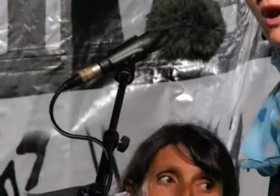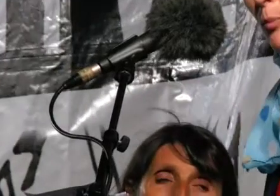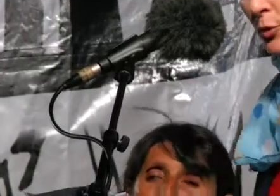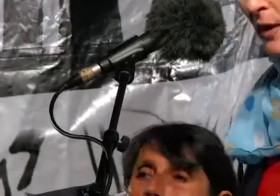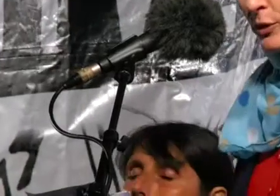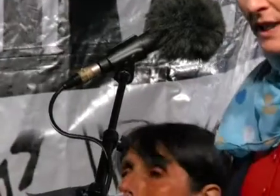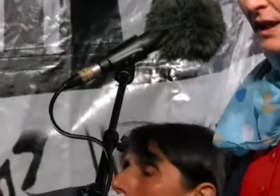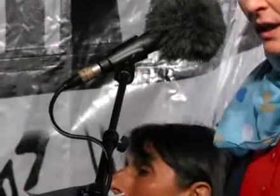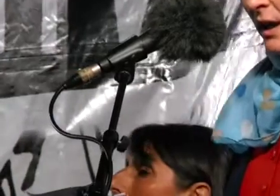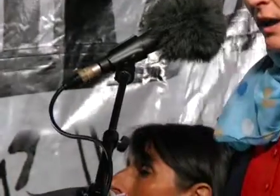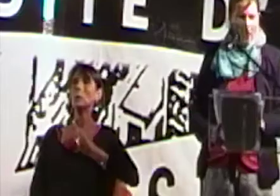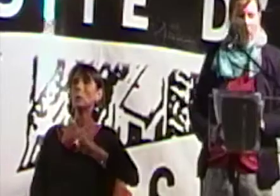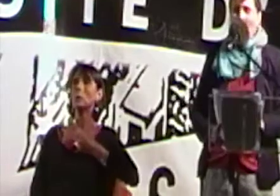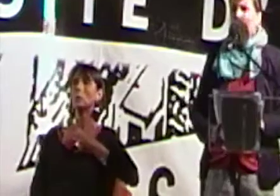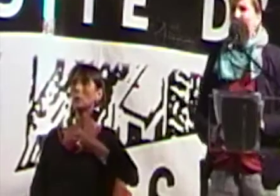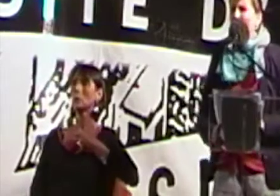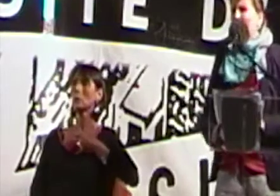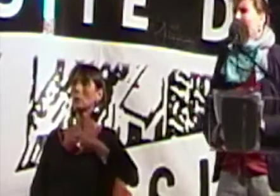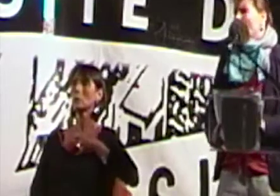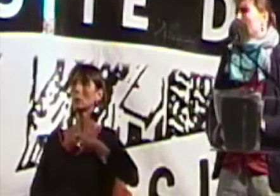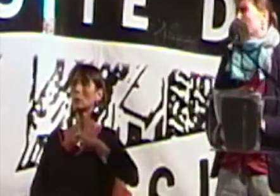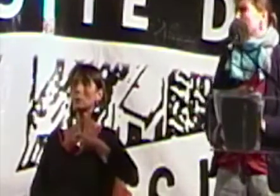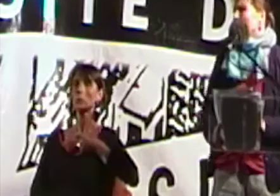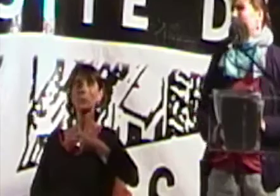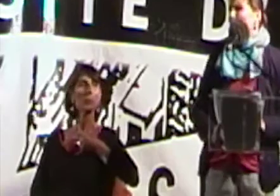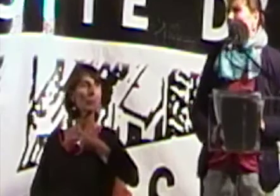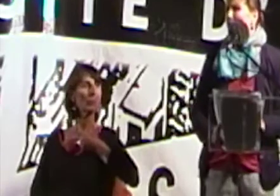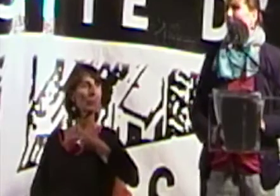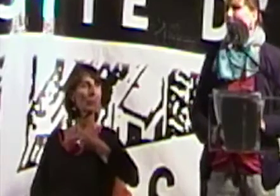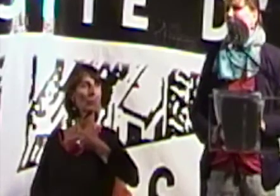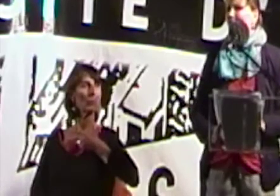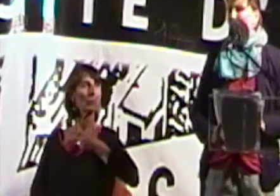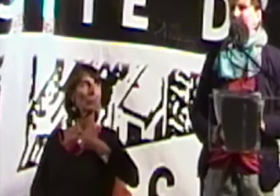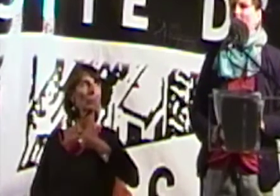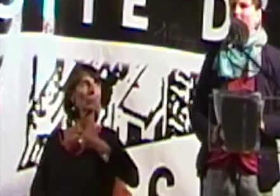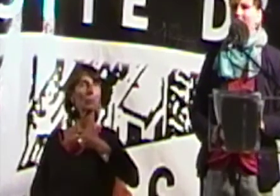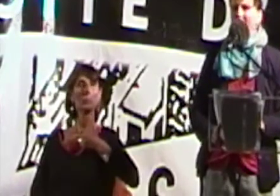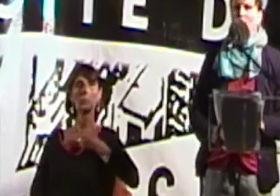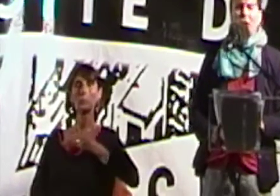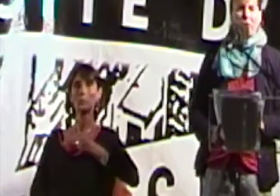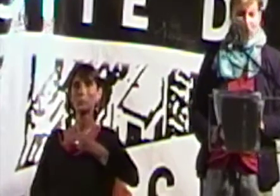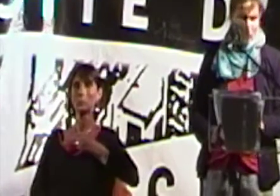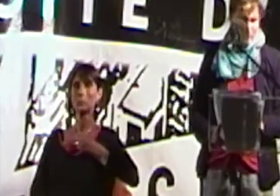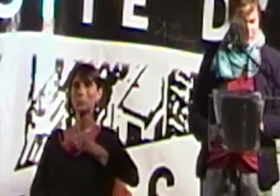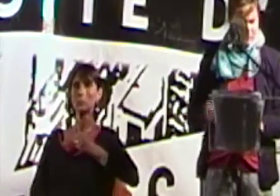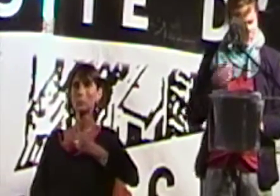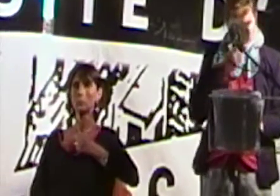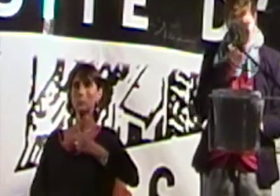l'instant la plus aboutie, doivent nous amener aujourd'hui et pour les semaines à venir et les mois à deux